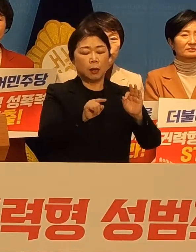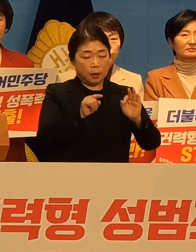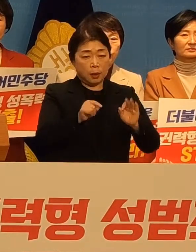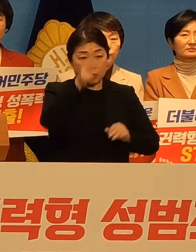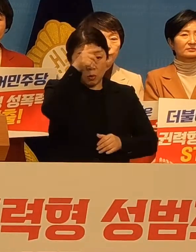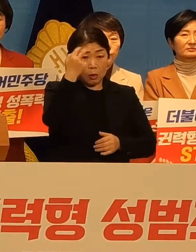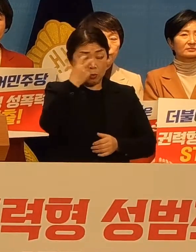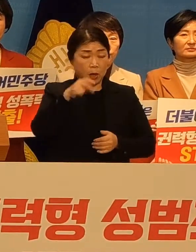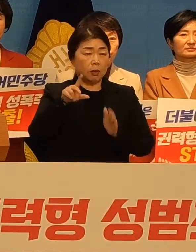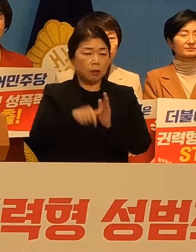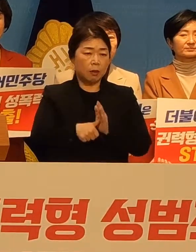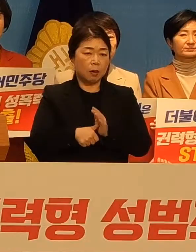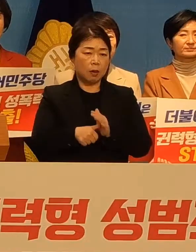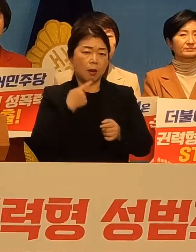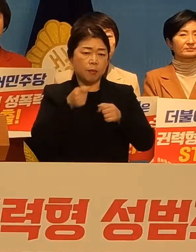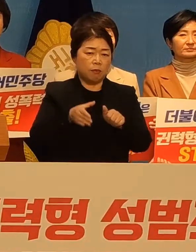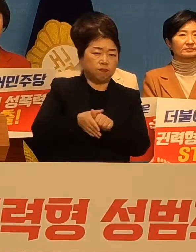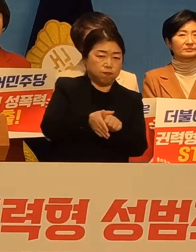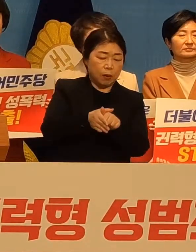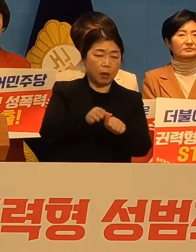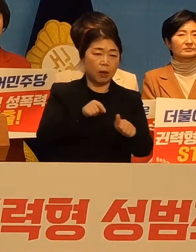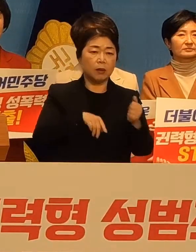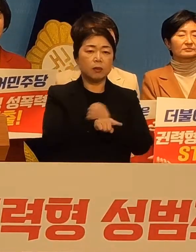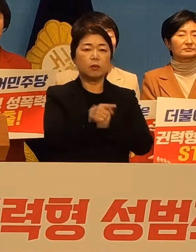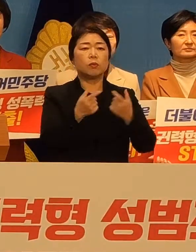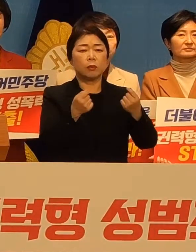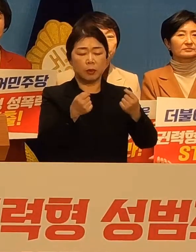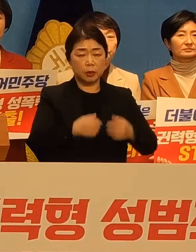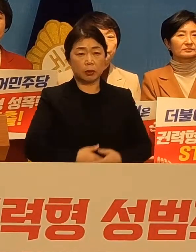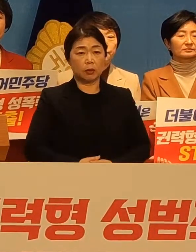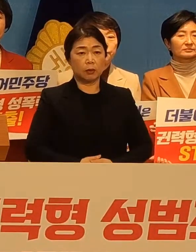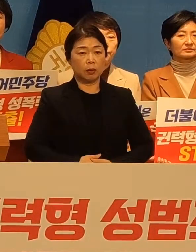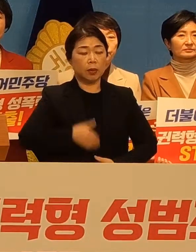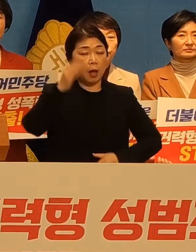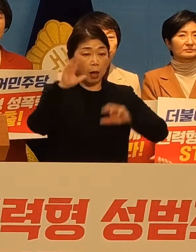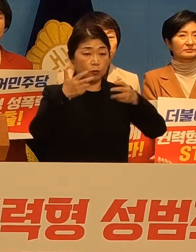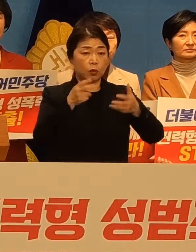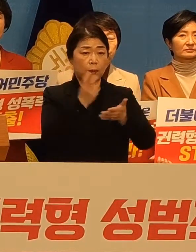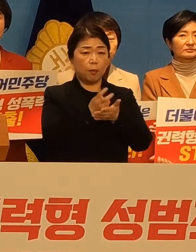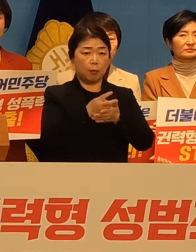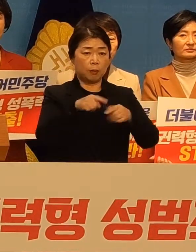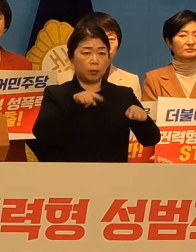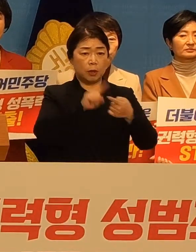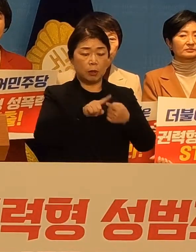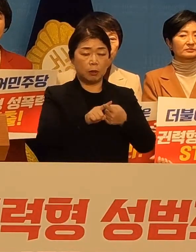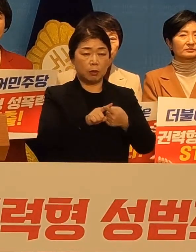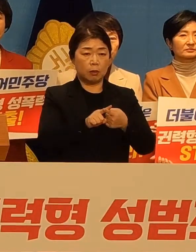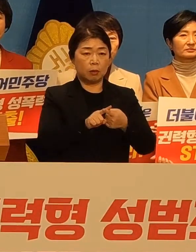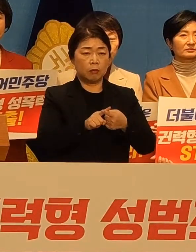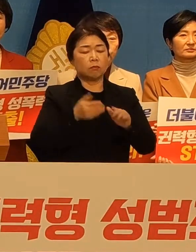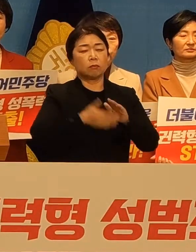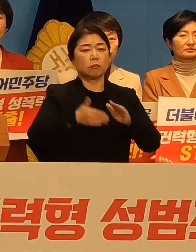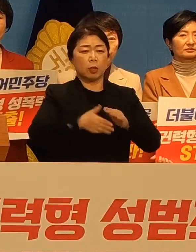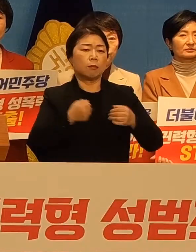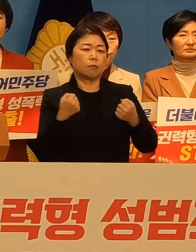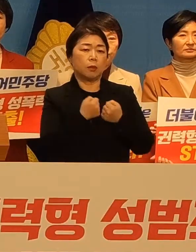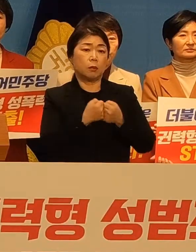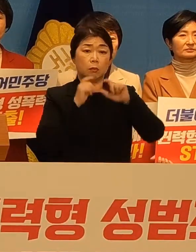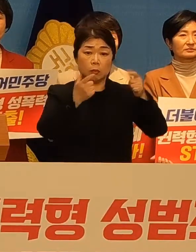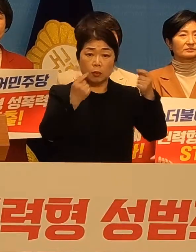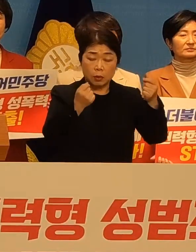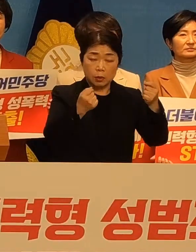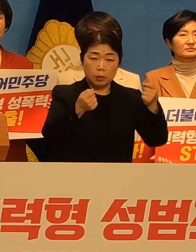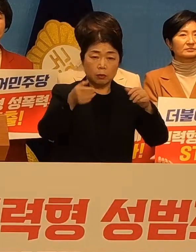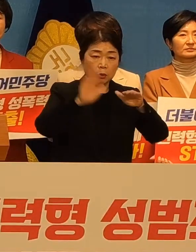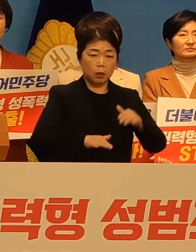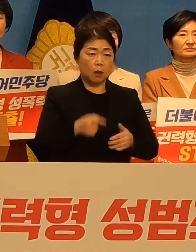경찰 수사에 압력을 행사하겠다는 대한민국 법치에 대한 선전포고입니다. 피해자가 겪고 있을 피말리는